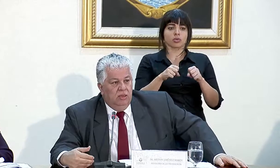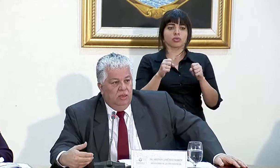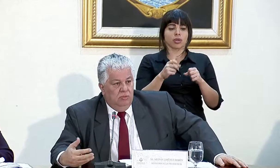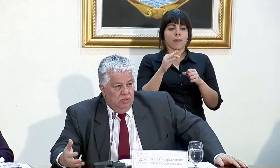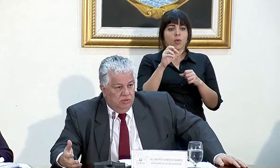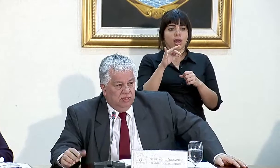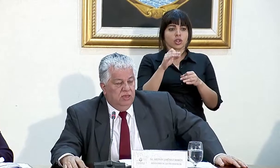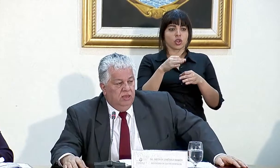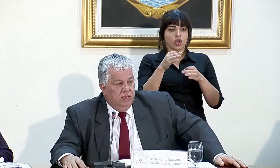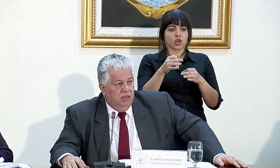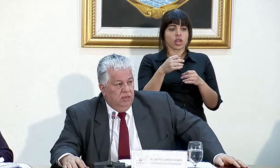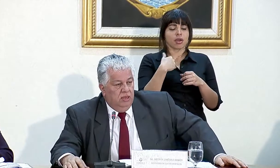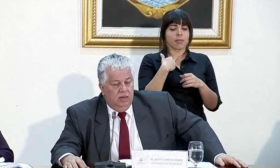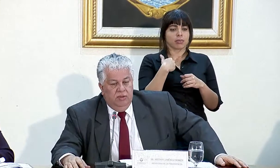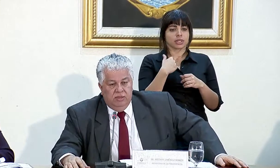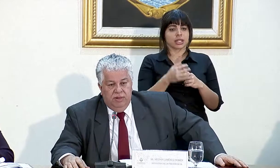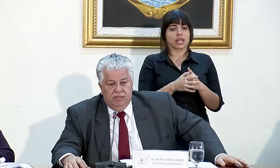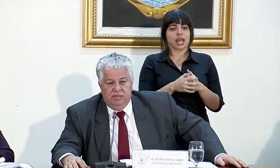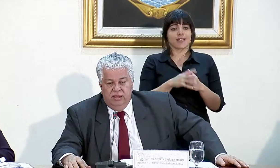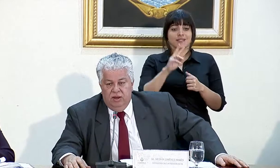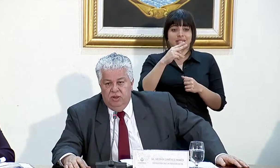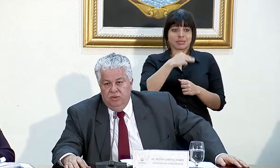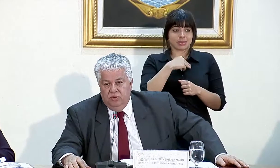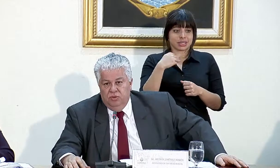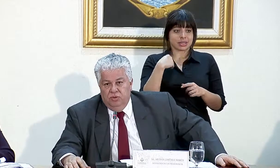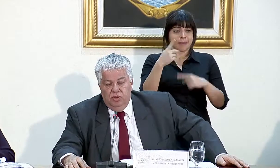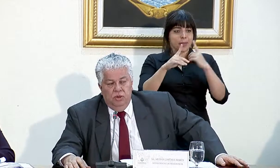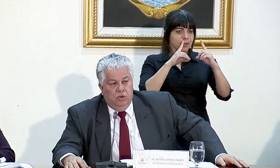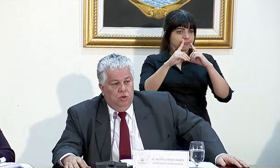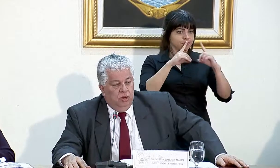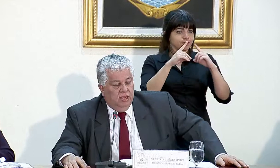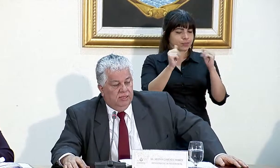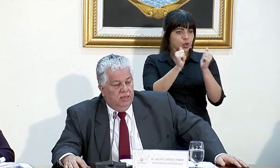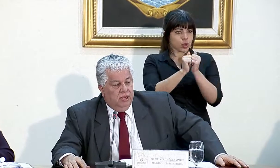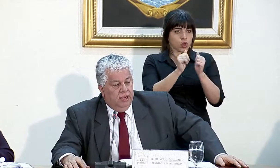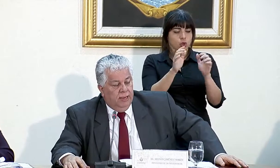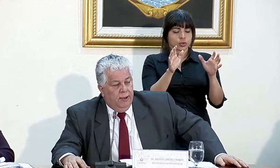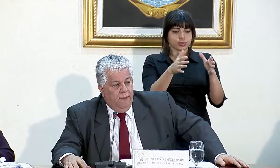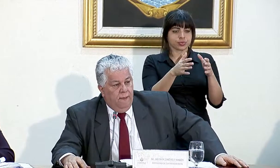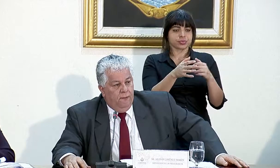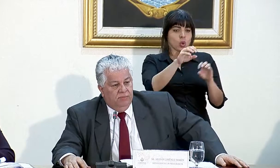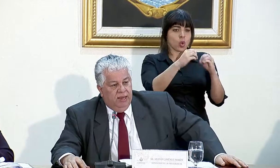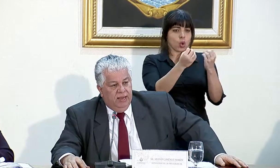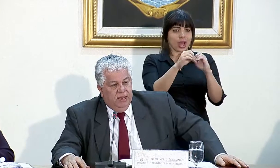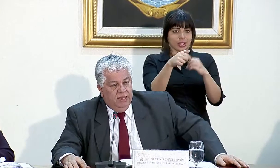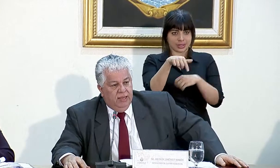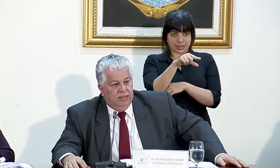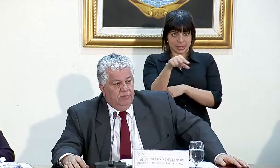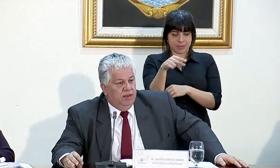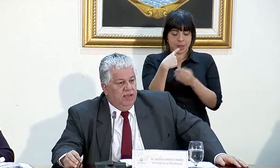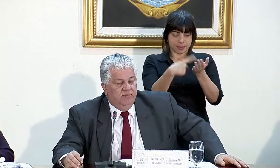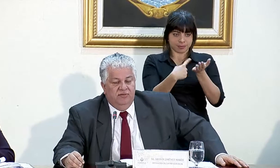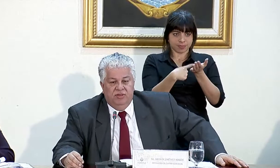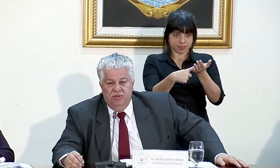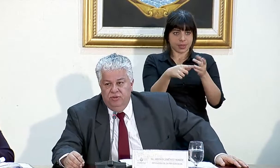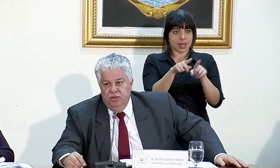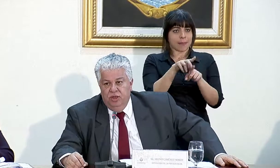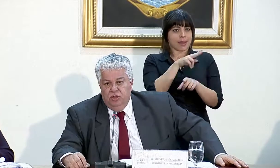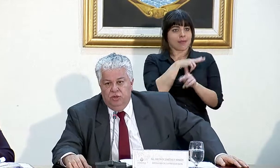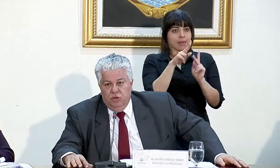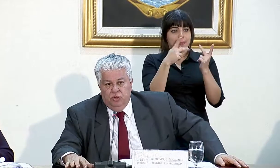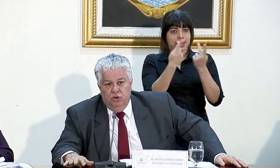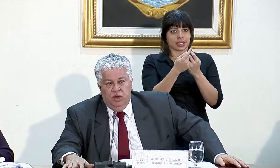moratoria. La viceministra está dialogando con las humanas y también la jefa